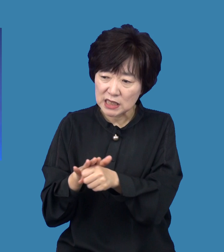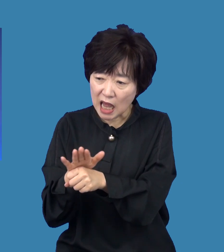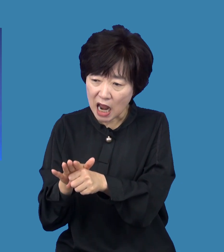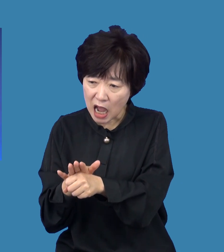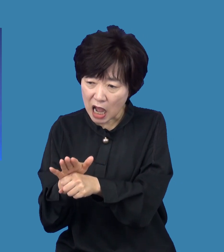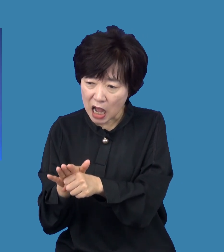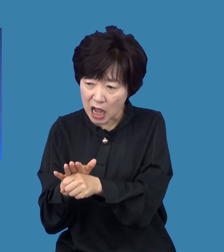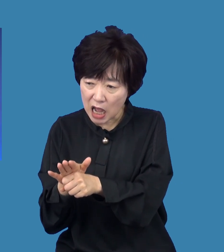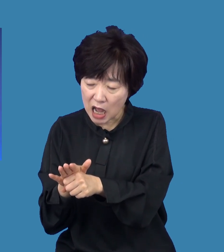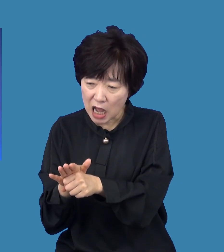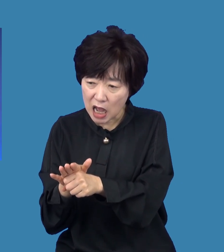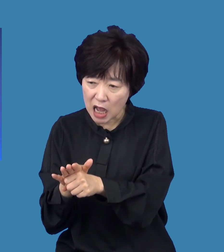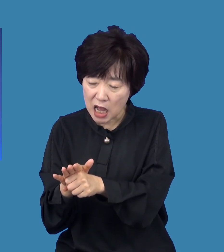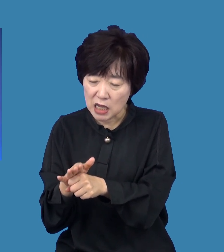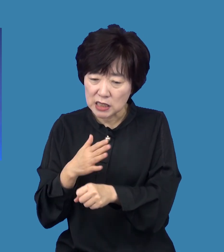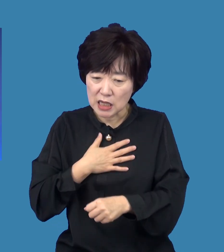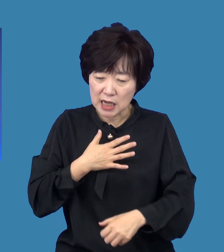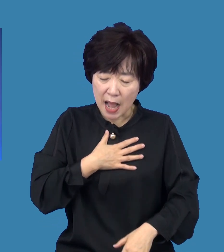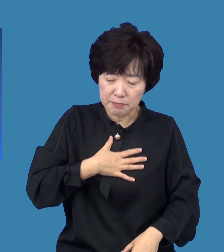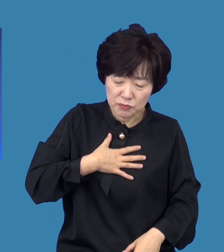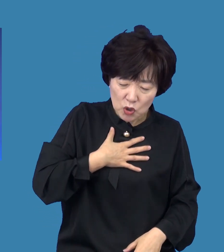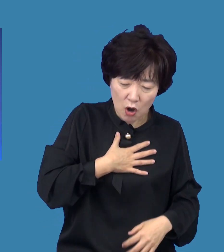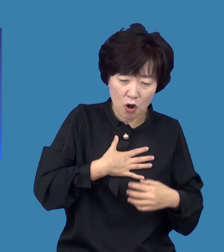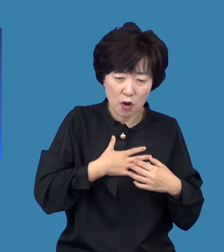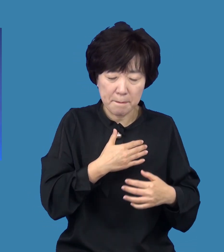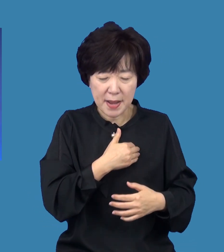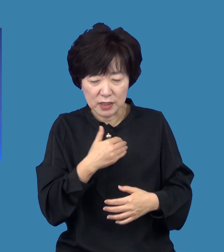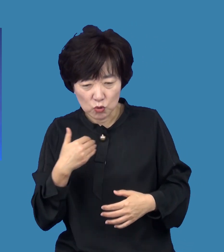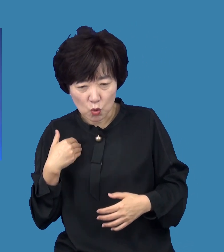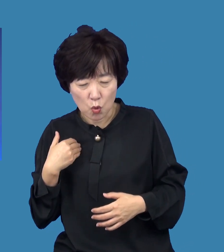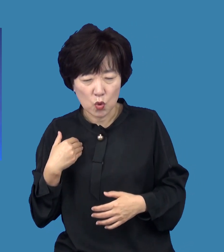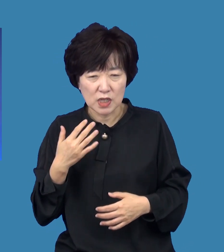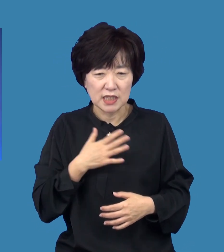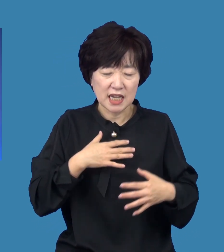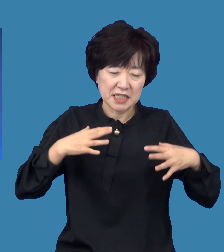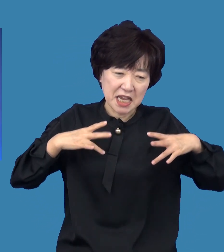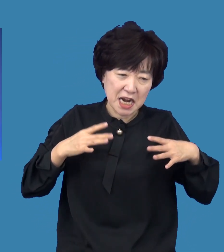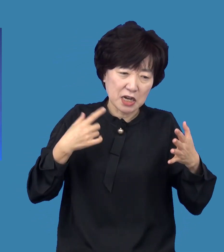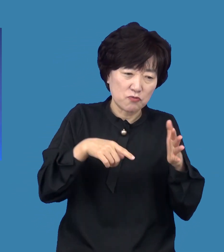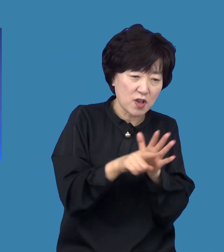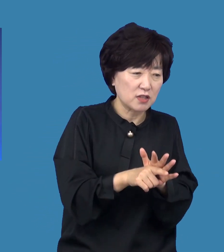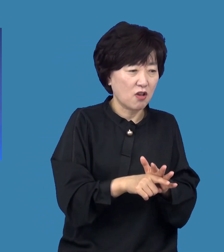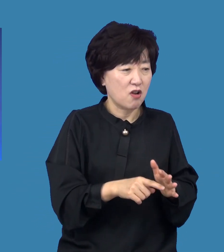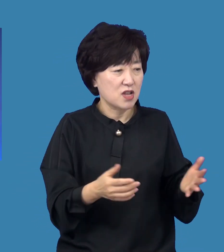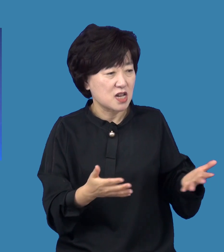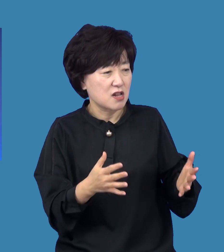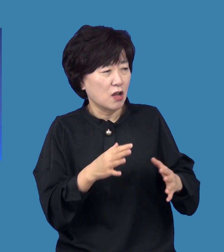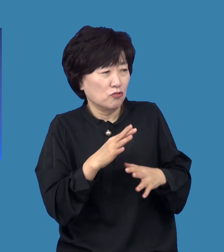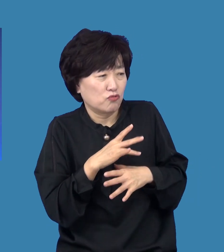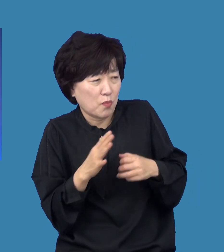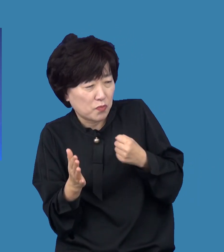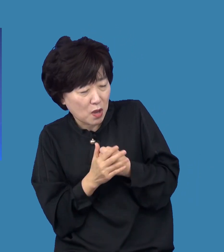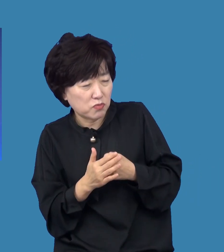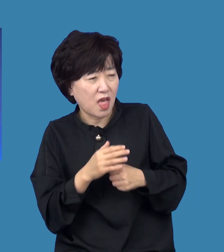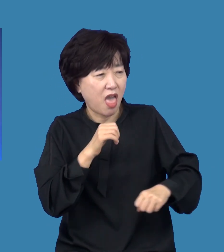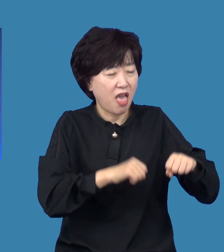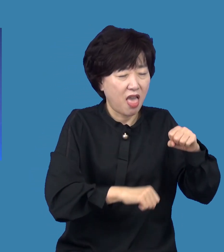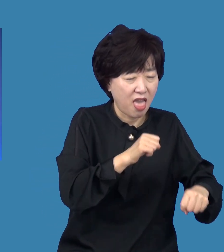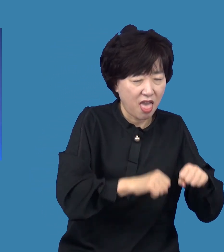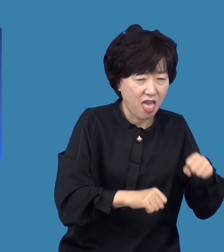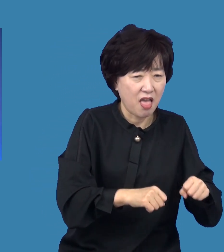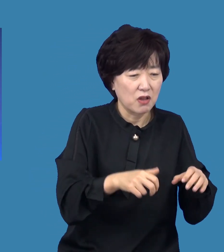있습니다. 자기 감정의 만족을 위해서 할 수도 있고, 자기 자랑을 위해서 할 수도 있고, 또 두려움 때문에 할 수도 있고, 뭐 종교적인 이유로 할 수도